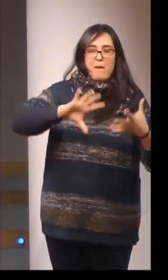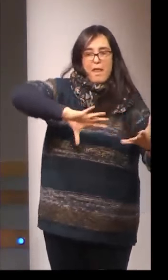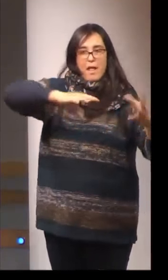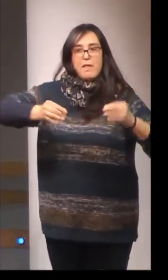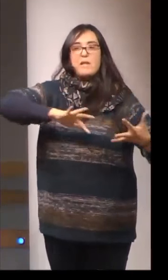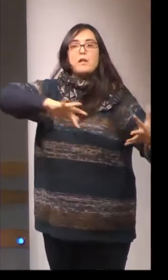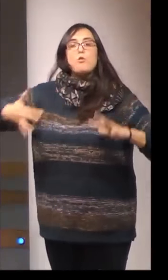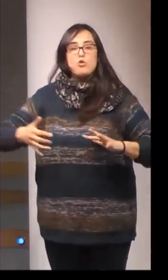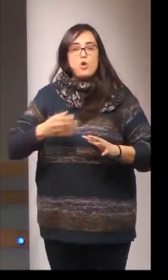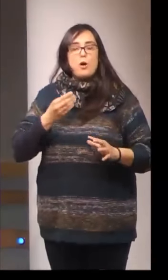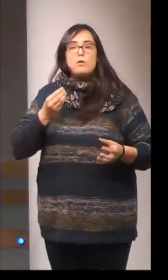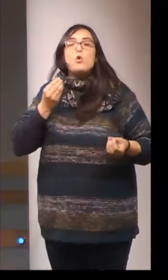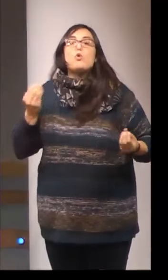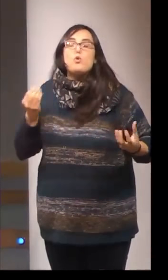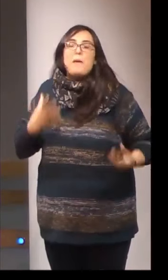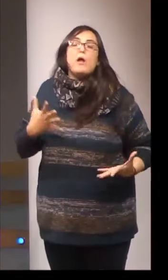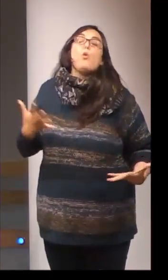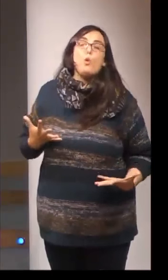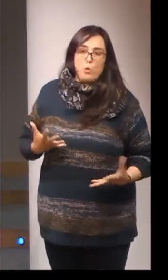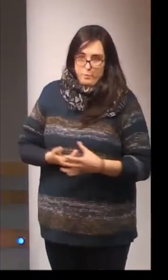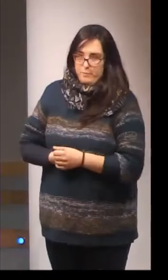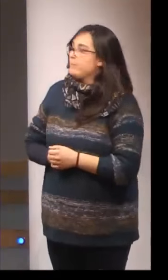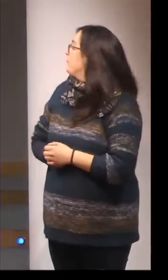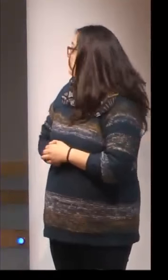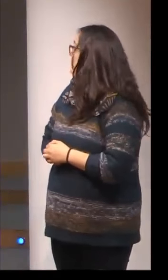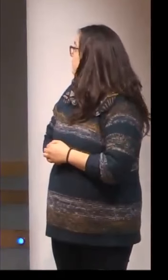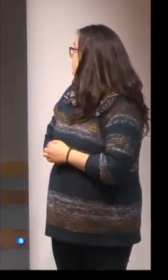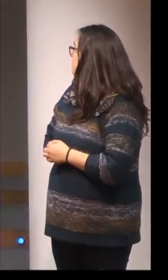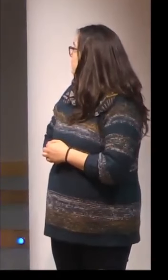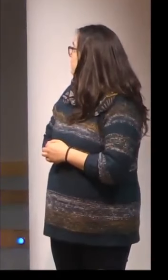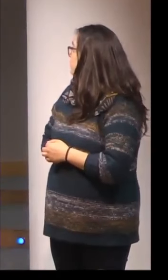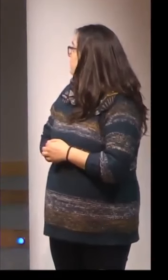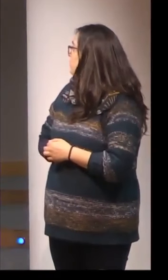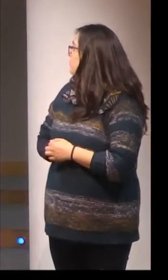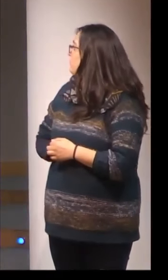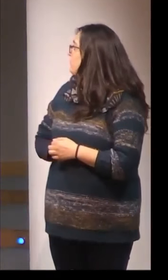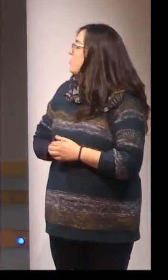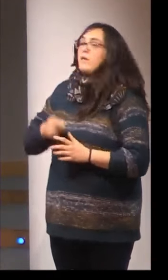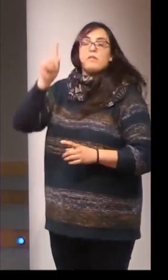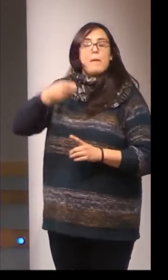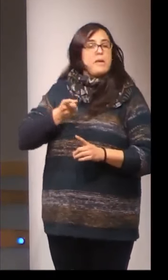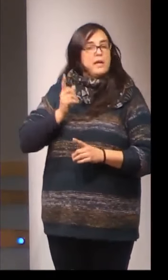que trabajamos conjuntamente en la adaptación de este documento.